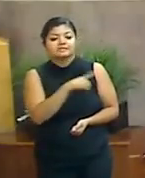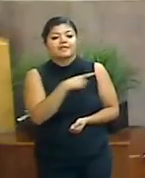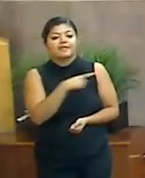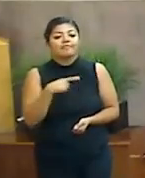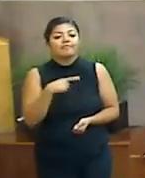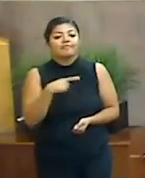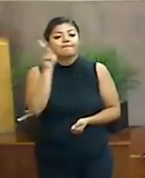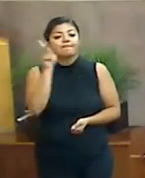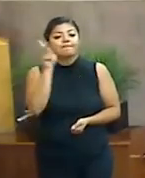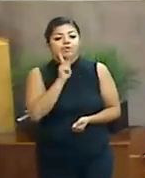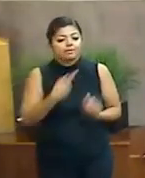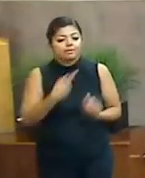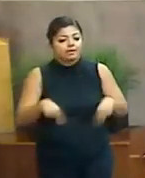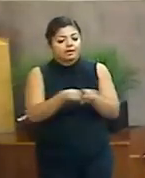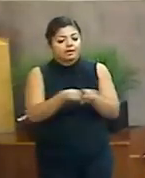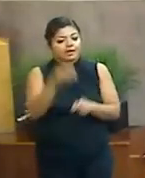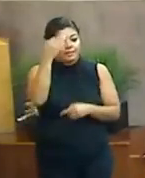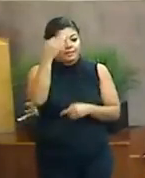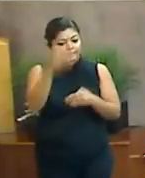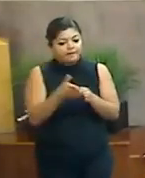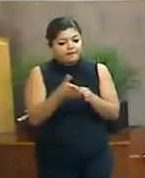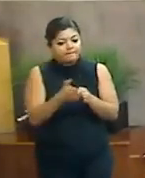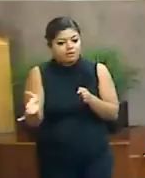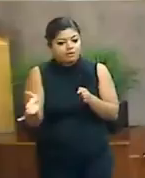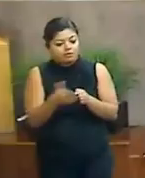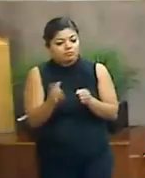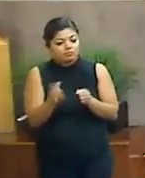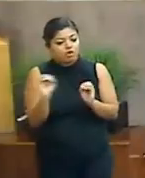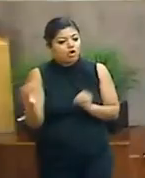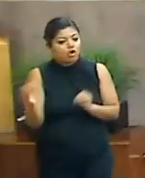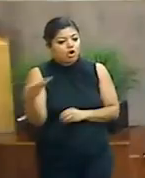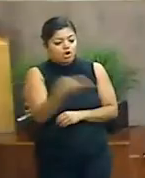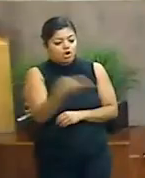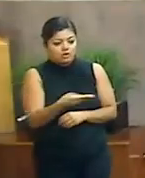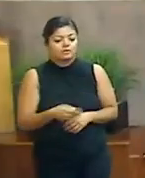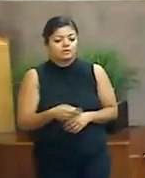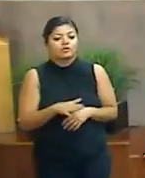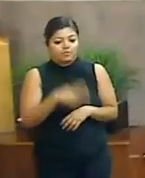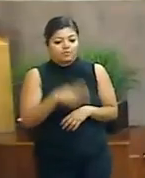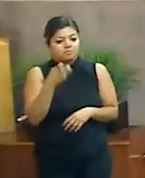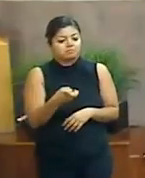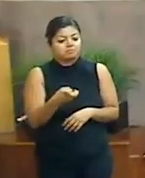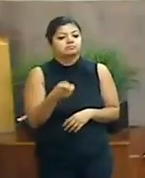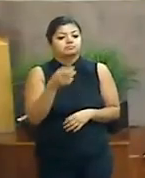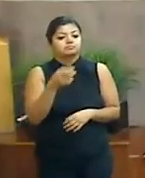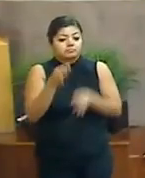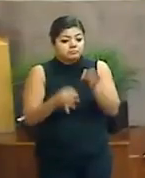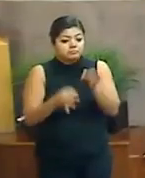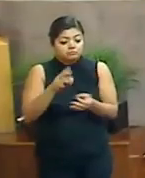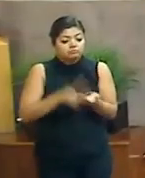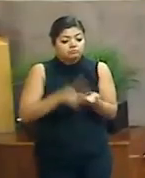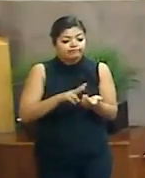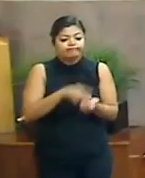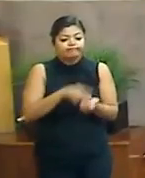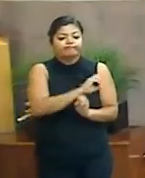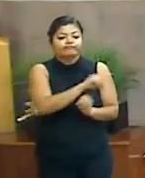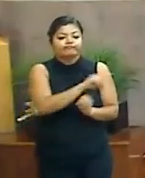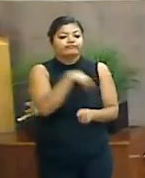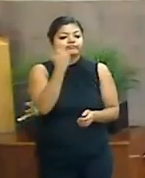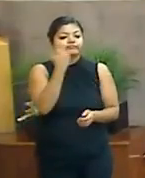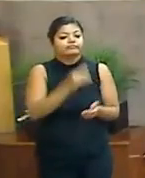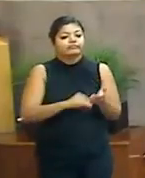ofrecerse dentro de los brazos para la interposición o presentación de los medios y fundación de ahí que los resultado únicamente válida la emisión de